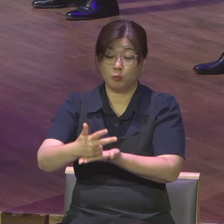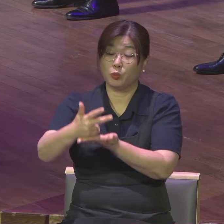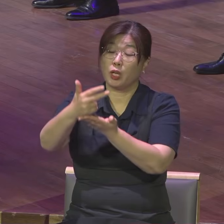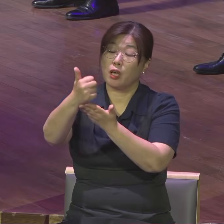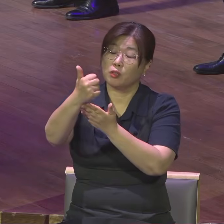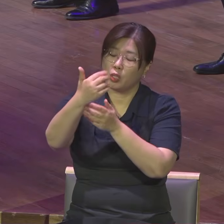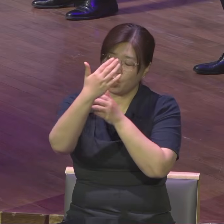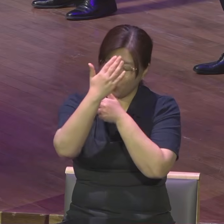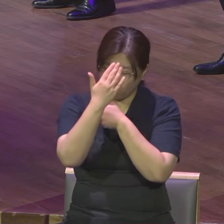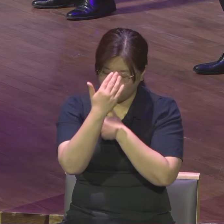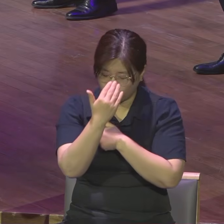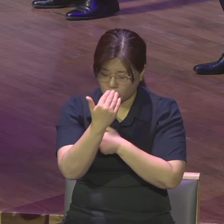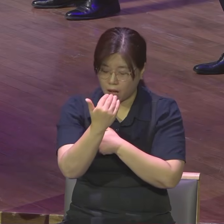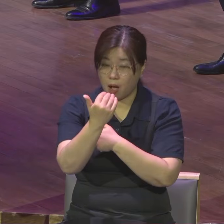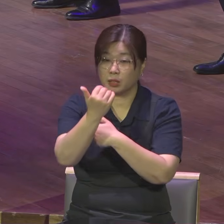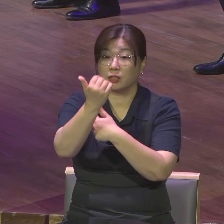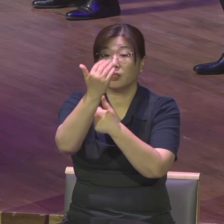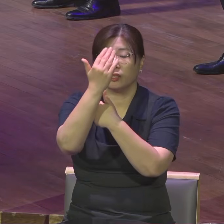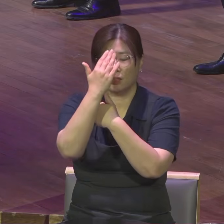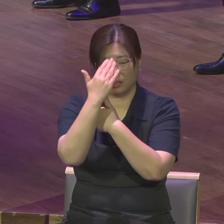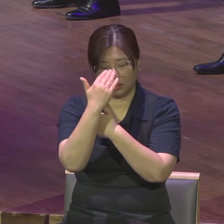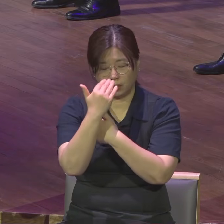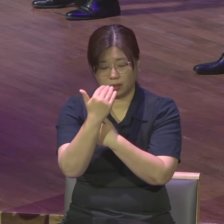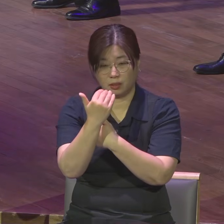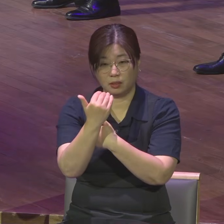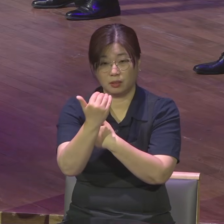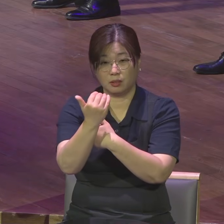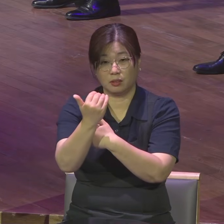주님 내게 오라시니